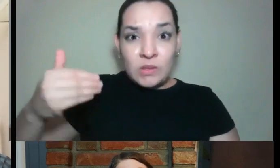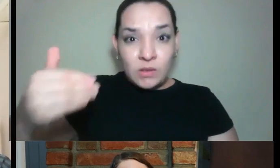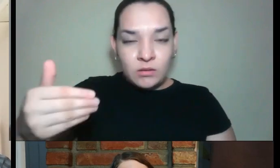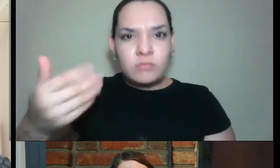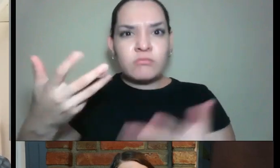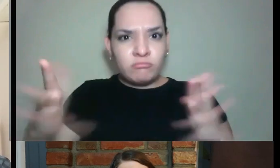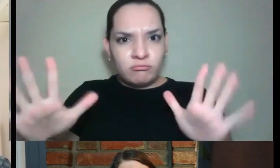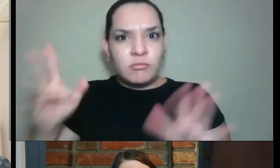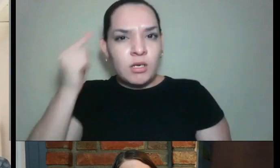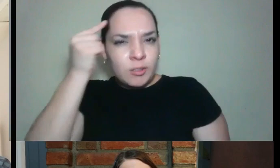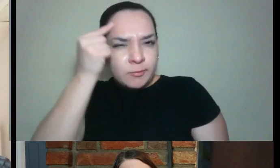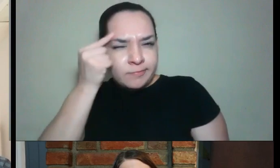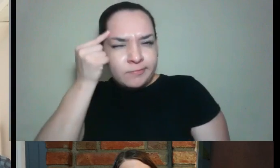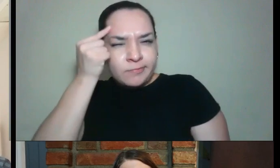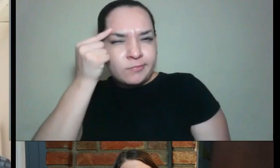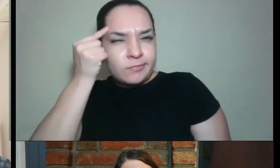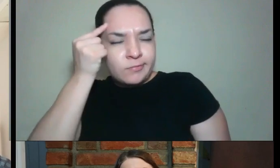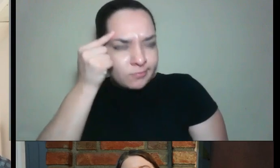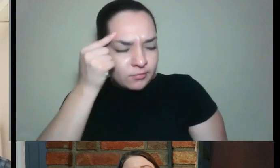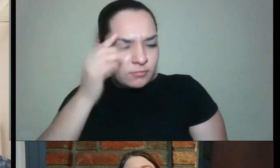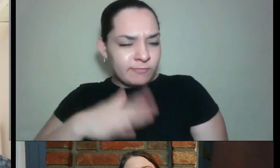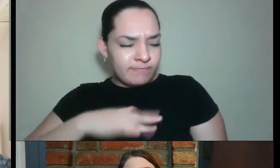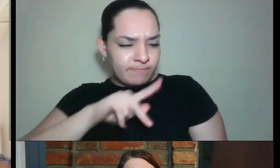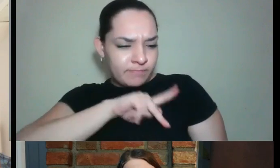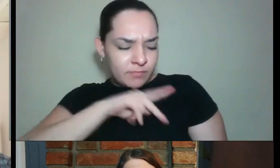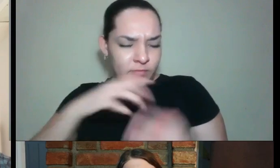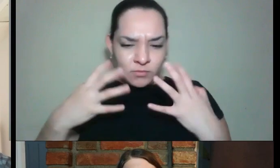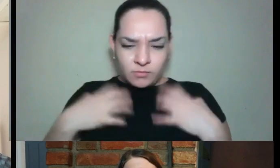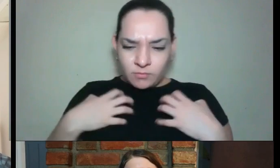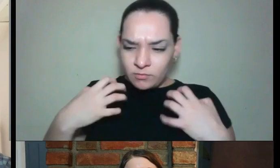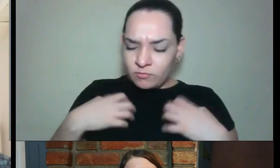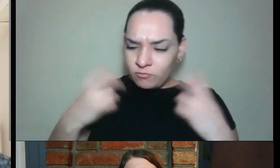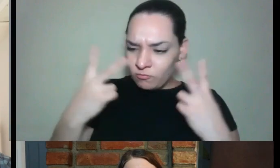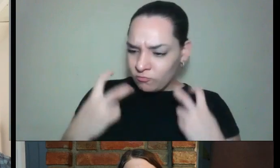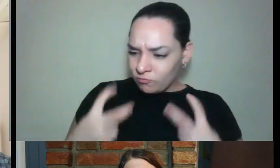Yo durante muchos años he pensado también sobre